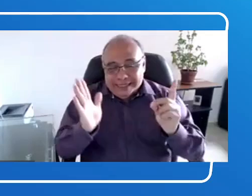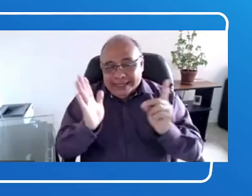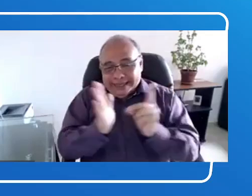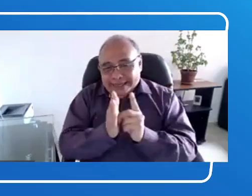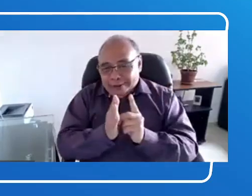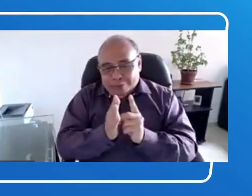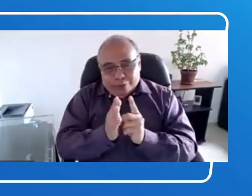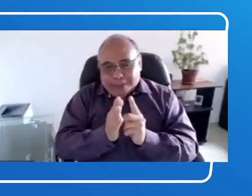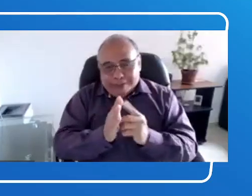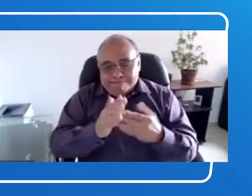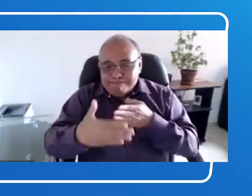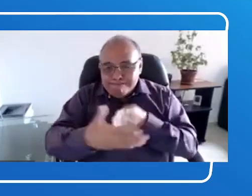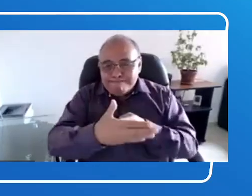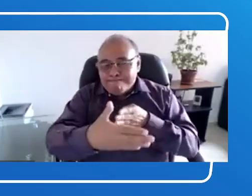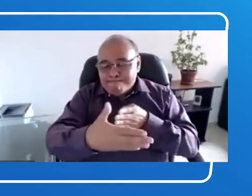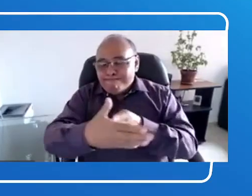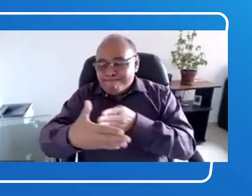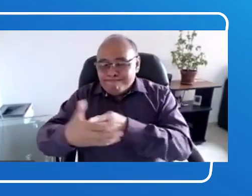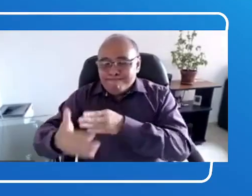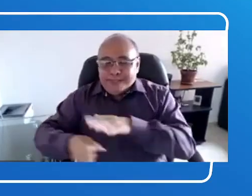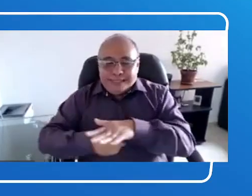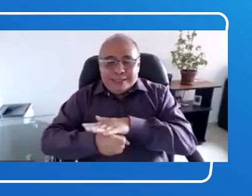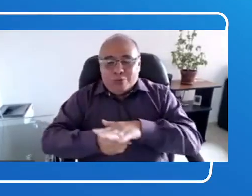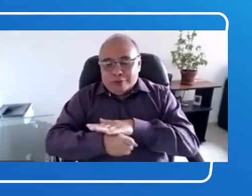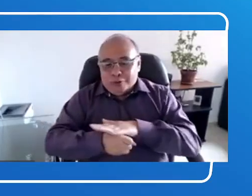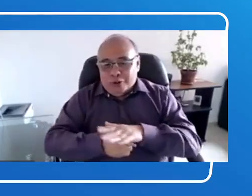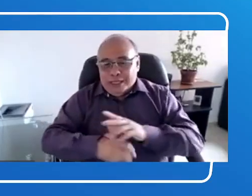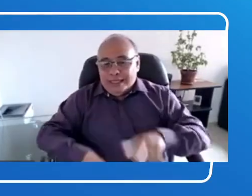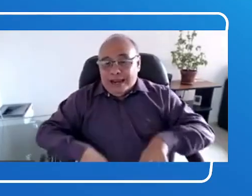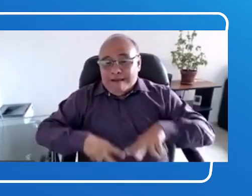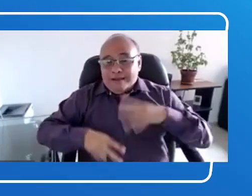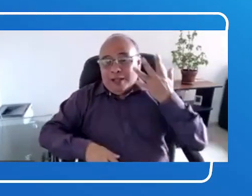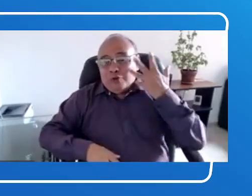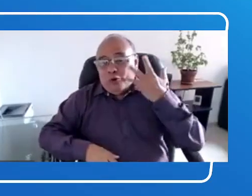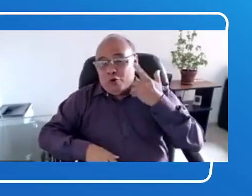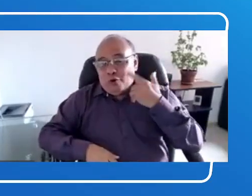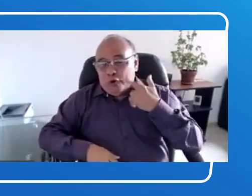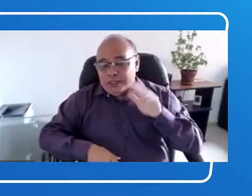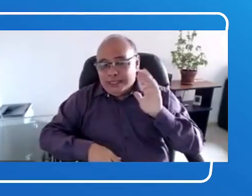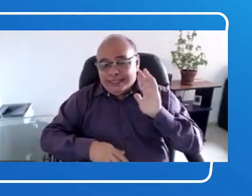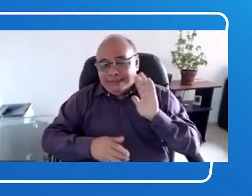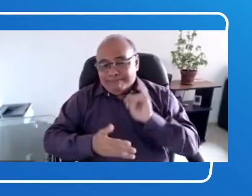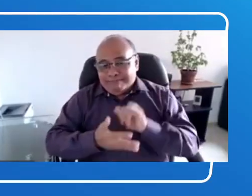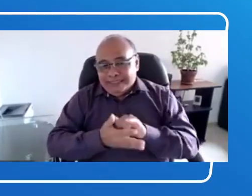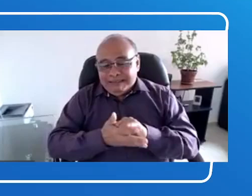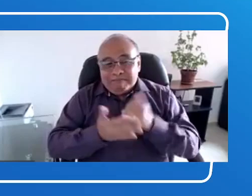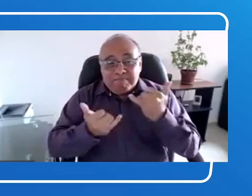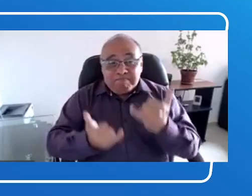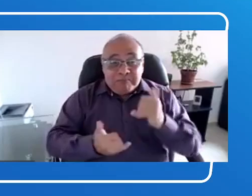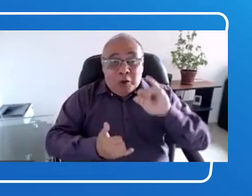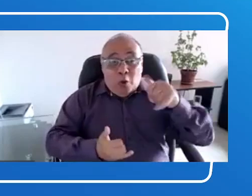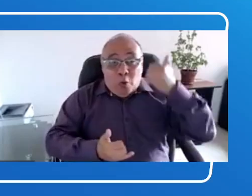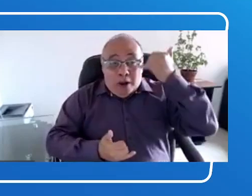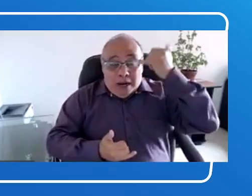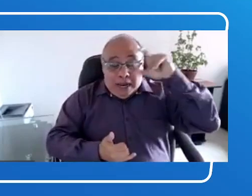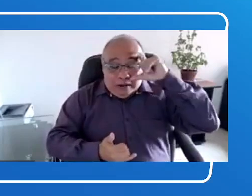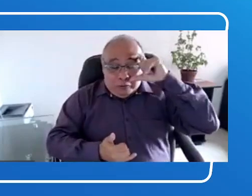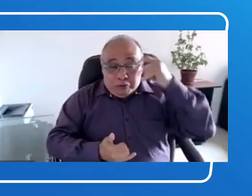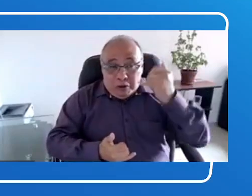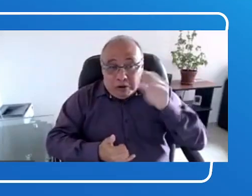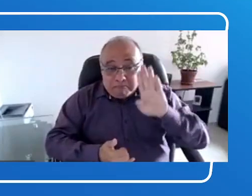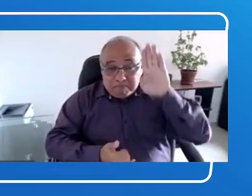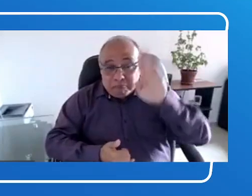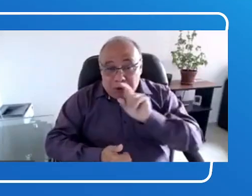cómo se puede solucionar esta situación que viene a raíz del decreto, ¿no? Y que está presentando barreras, una barrera